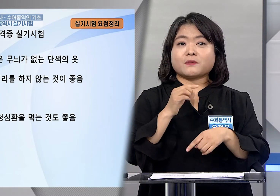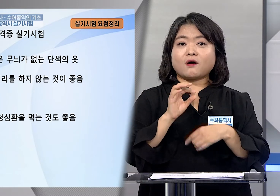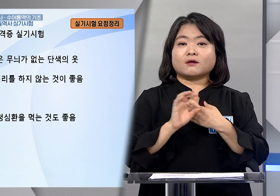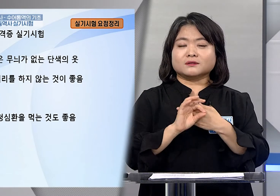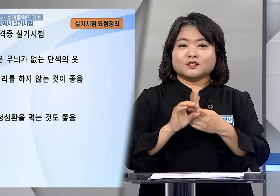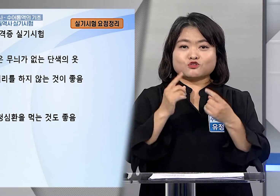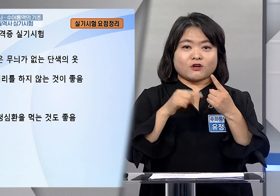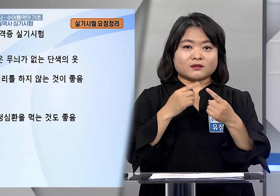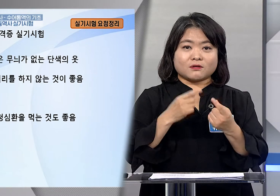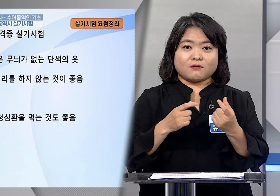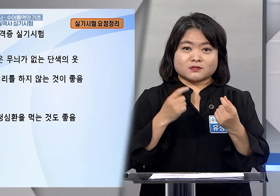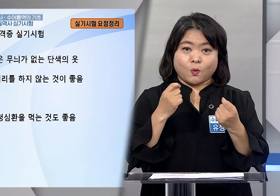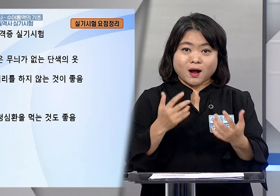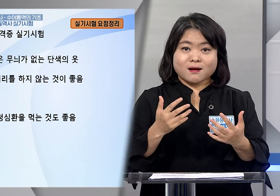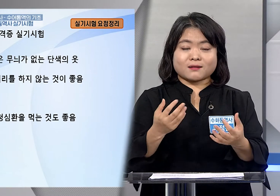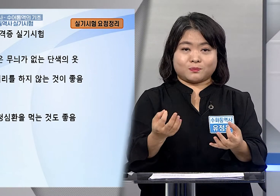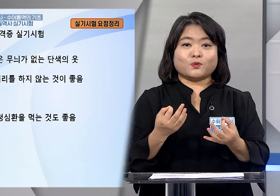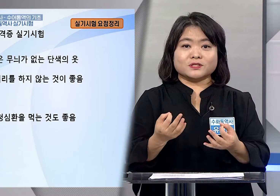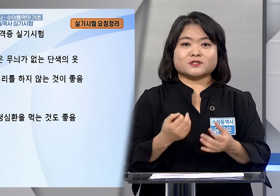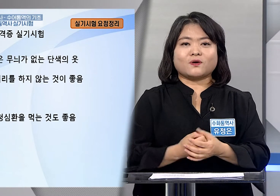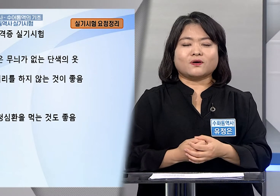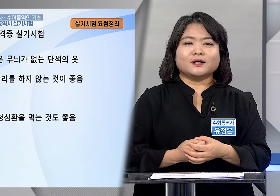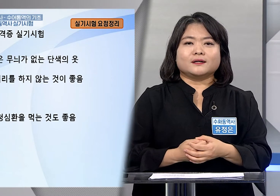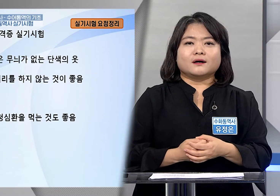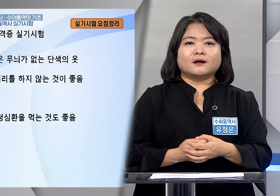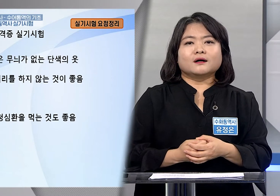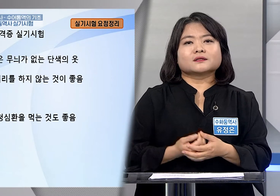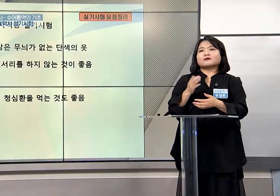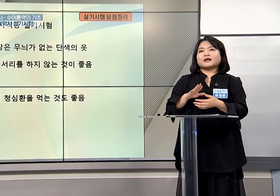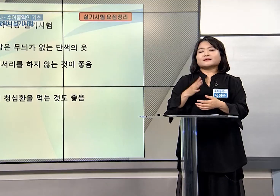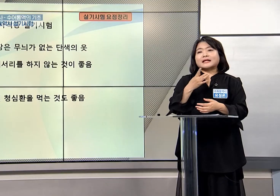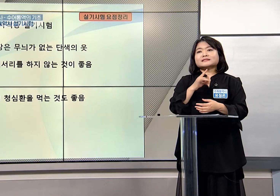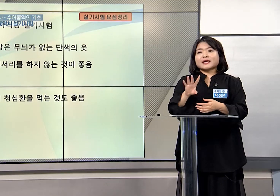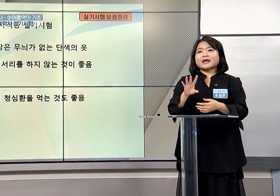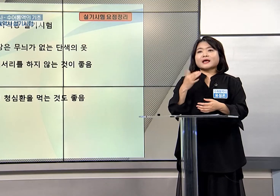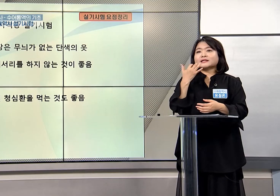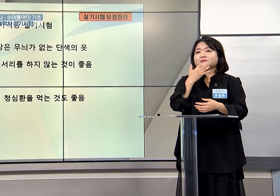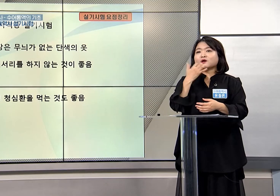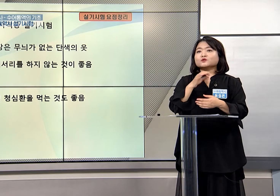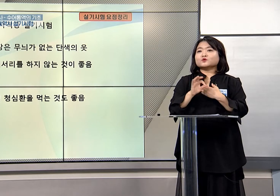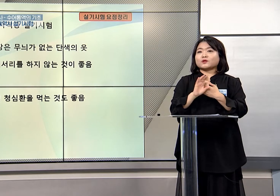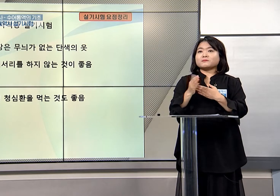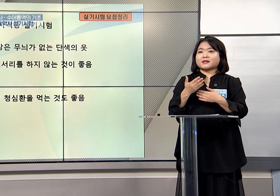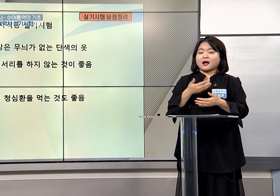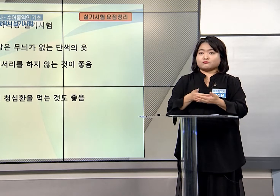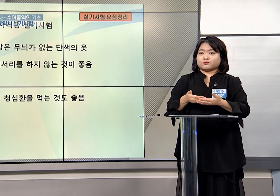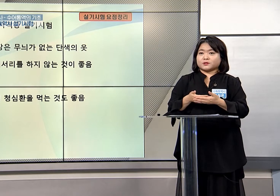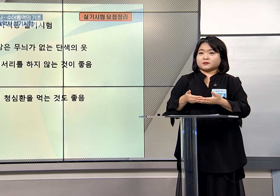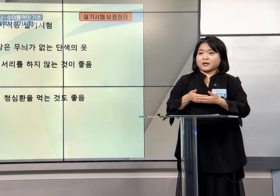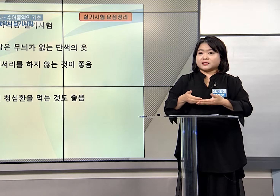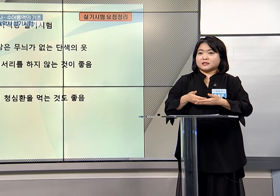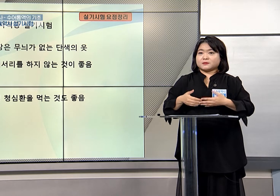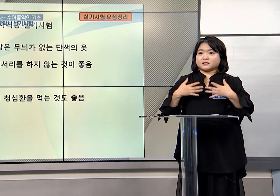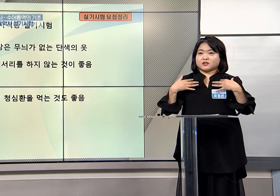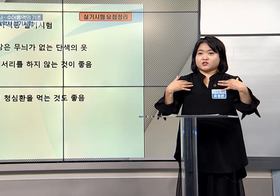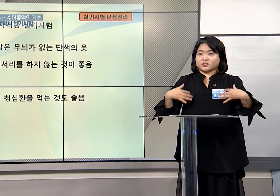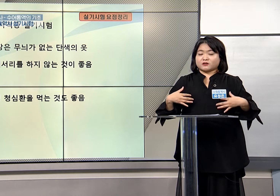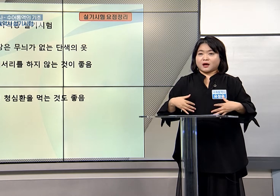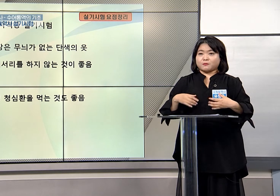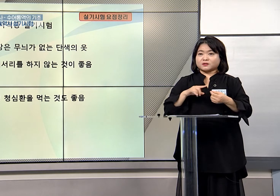하면 수화가 더 정확하게 보이죠. 그러나 단색이면 됩니다. 근데 그림이 그려져 있거나 뭐